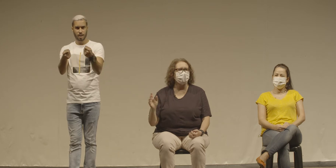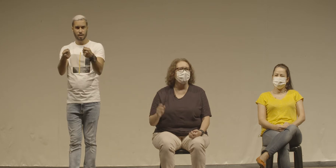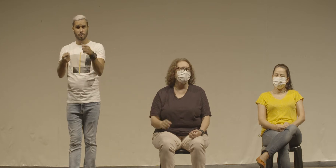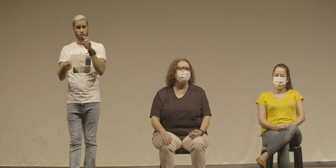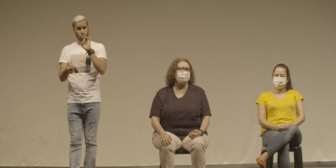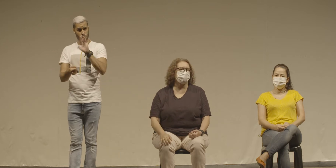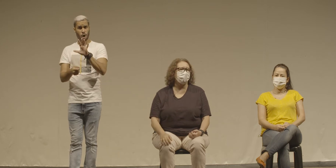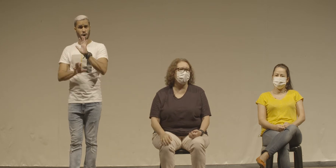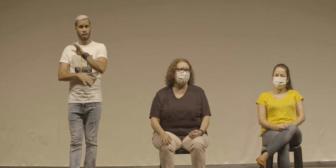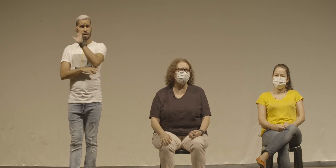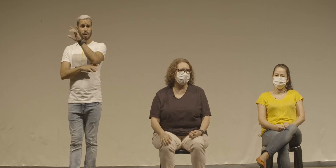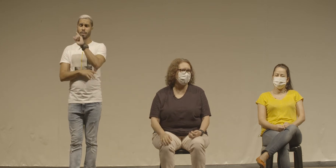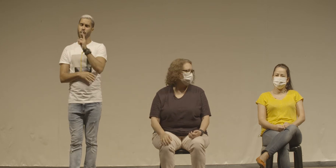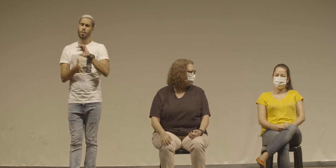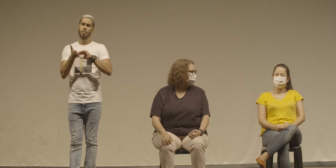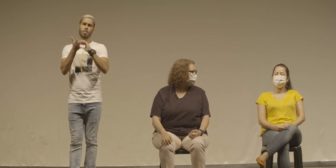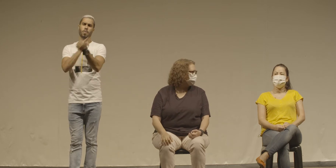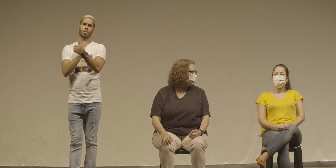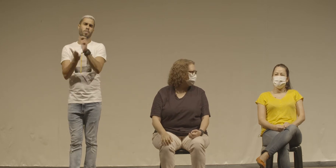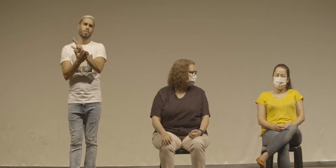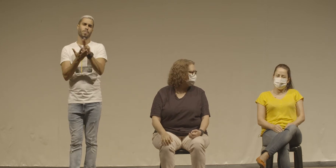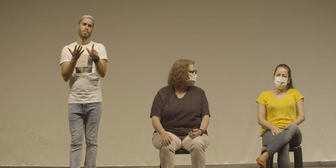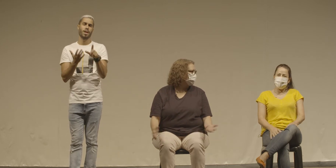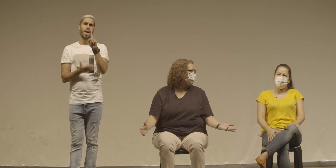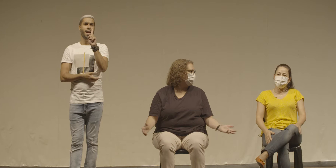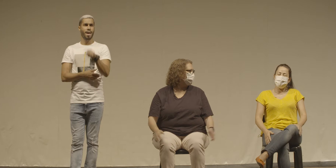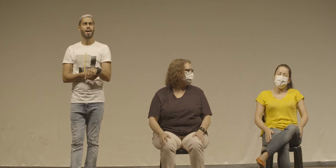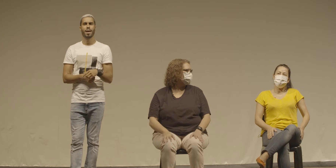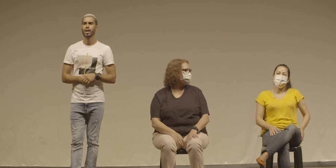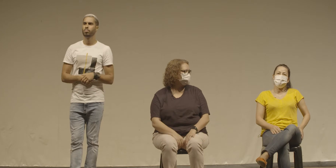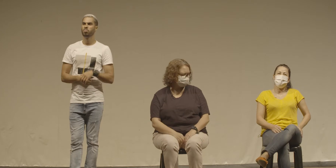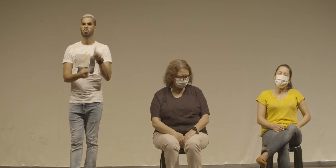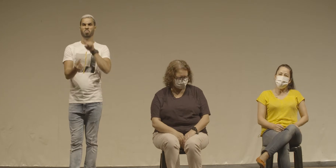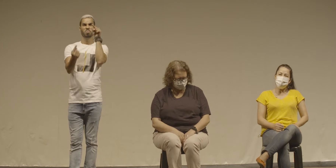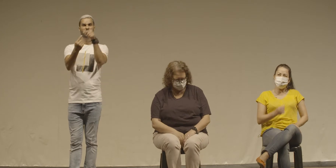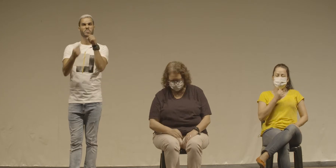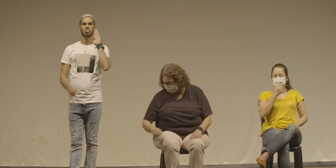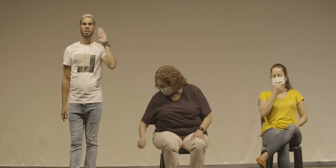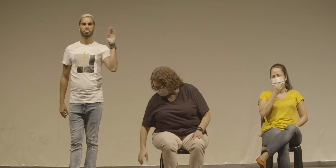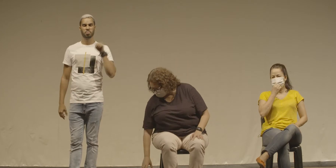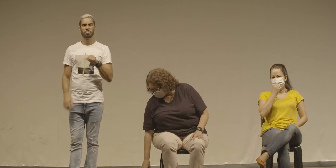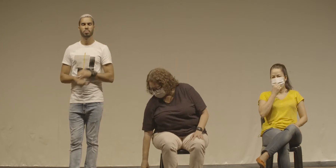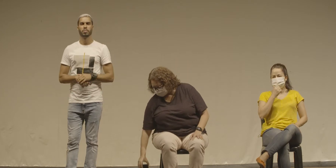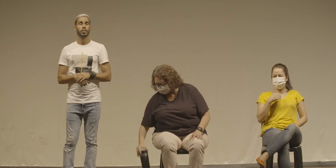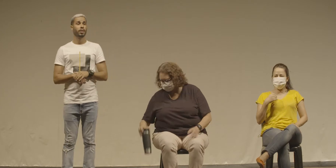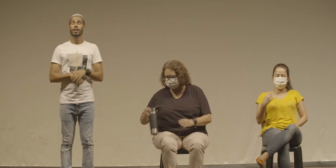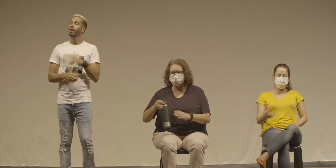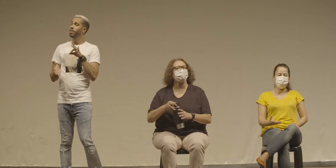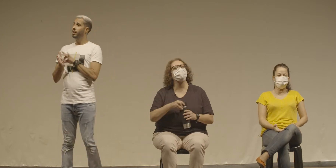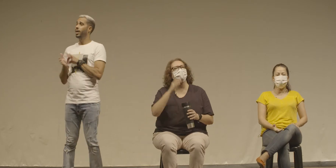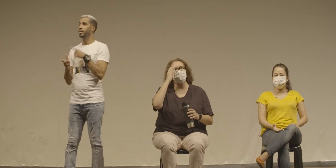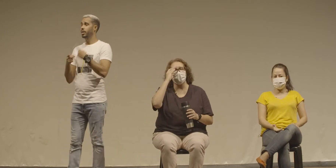esportes, né? Então, eu acho que é uma grande missão que o filme tem, né? Porque, na verdade, o filme acabou se transformando